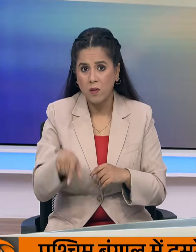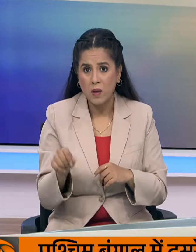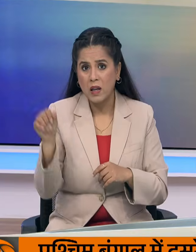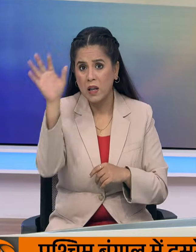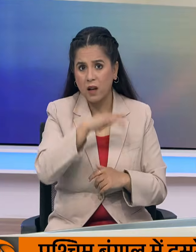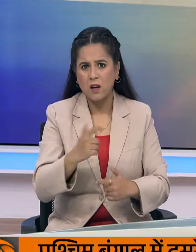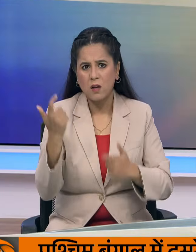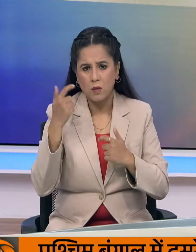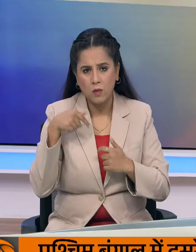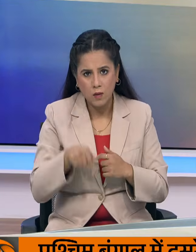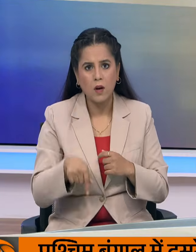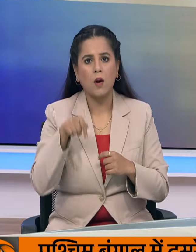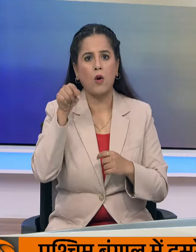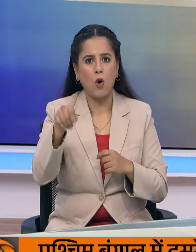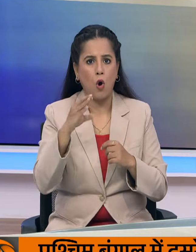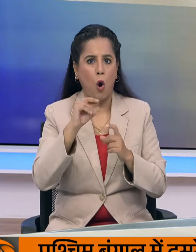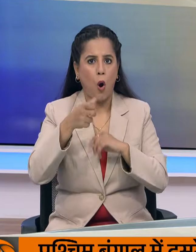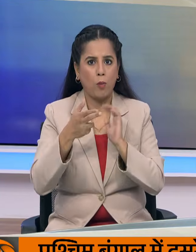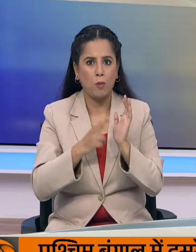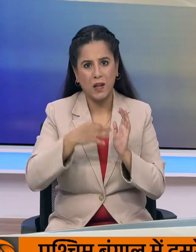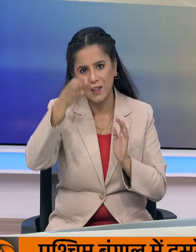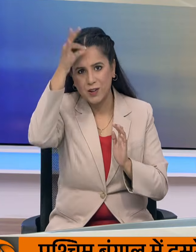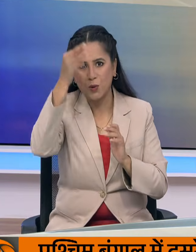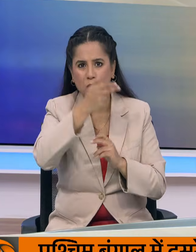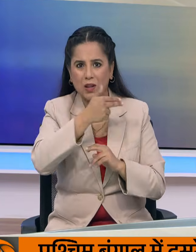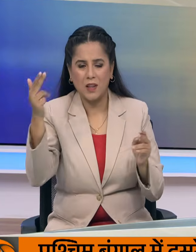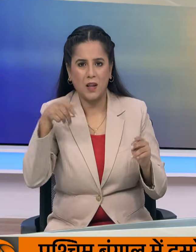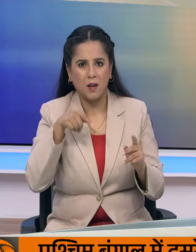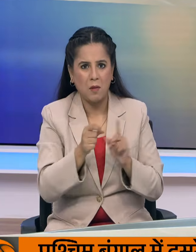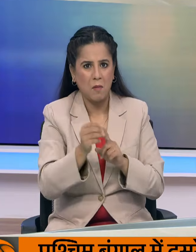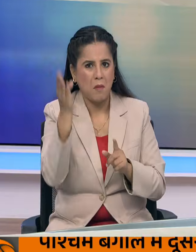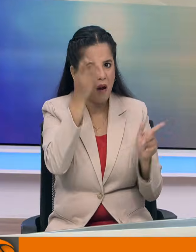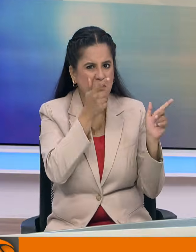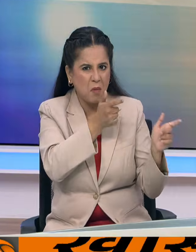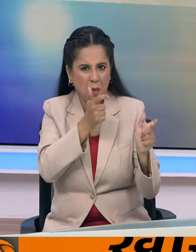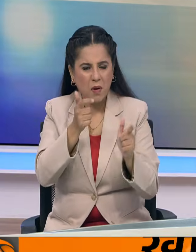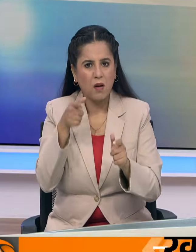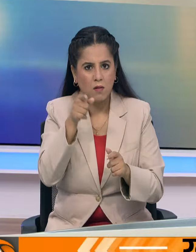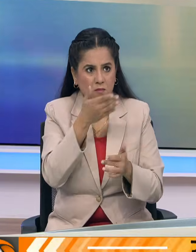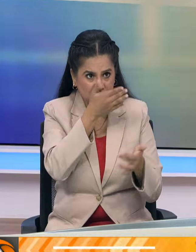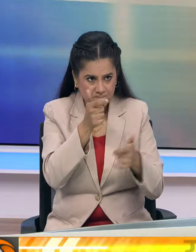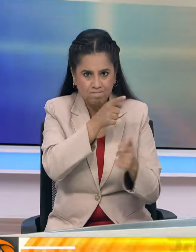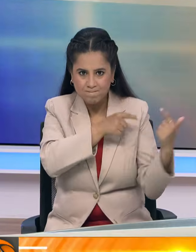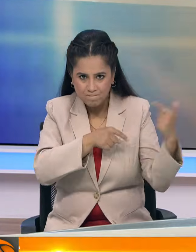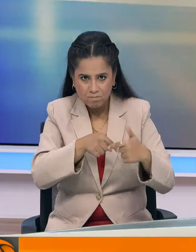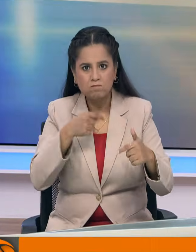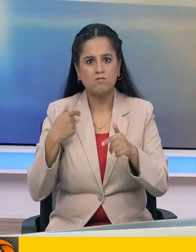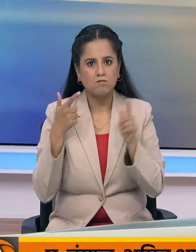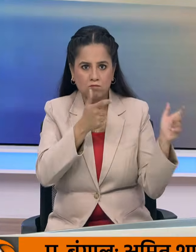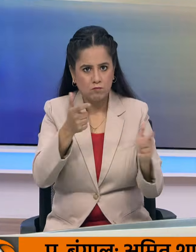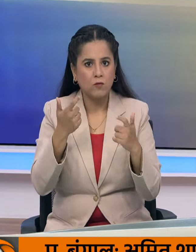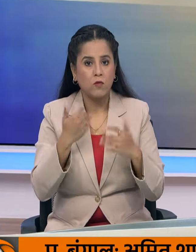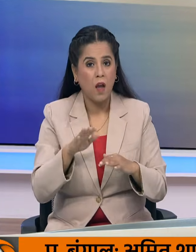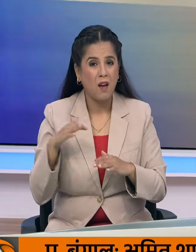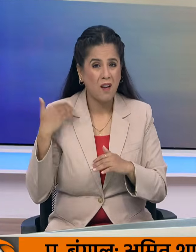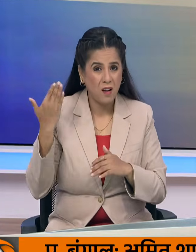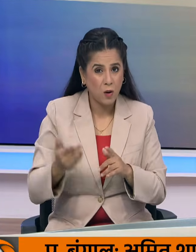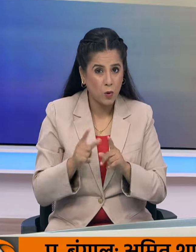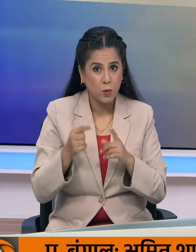सेना ने ऑपरेशन सिंदूर चलाया, जिसके तहत आतंकियों के खिलाफ सख्त कार्रवाई की गई। लगातार अभियान के